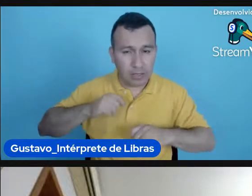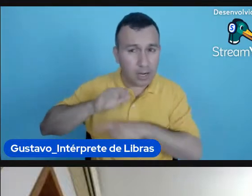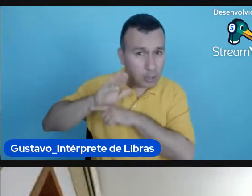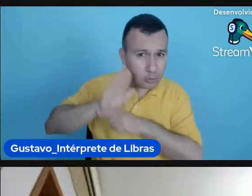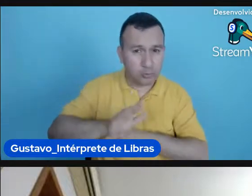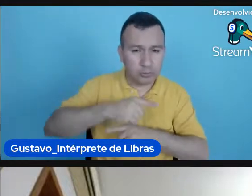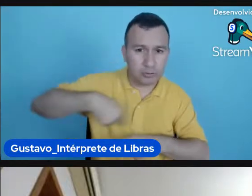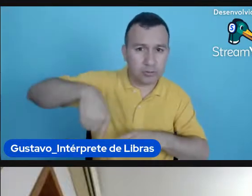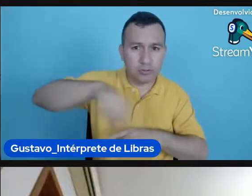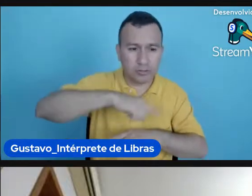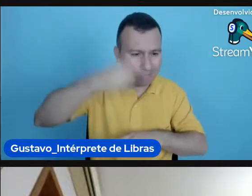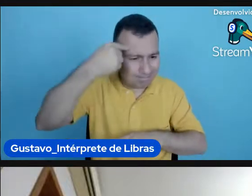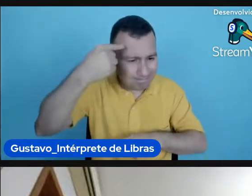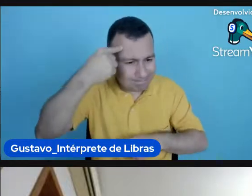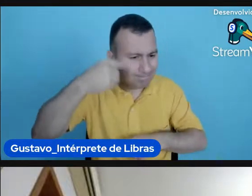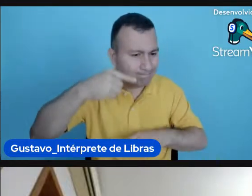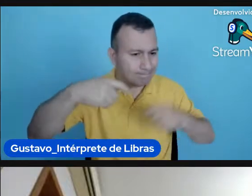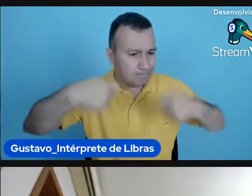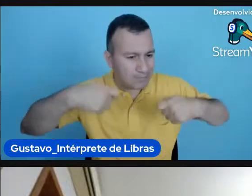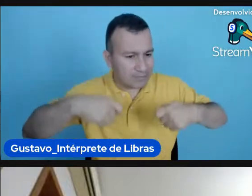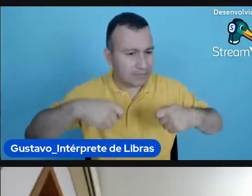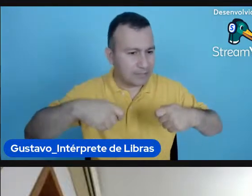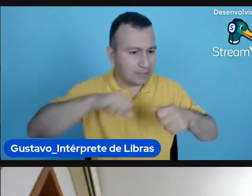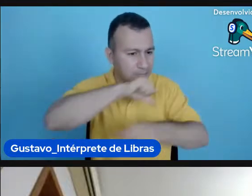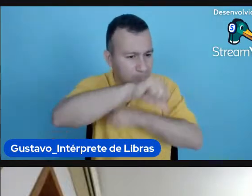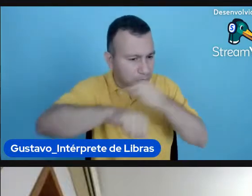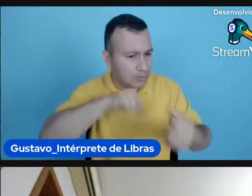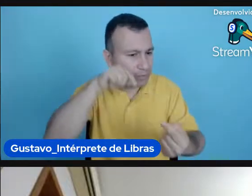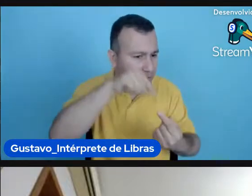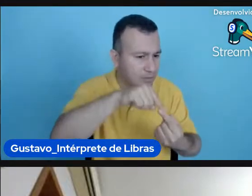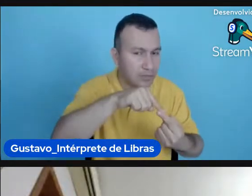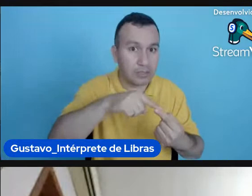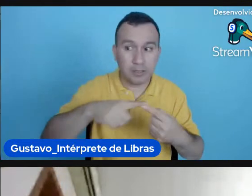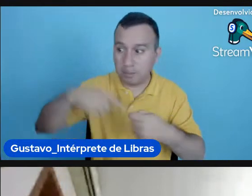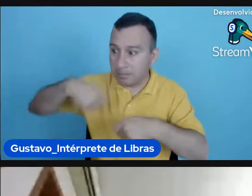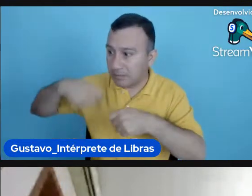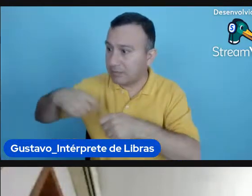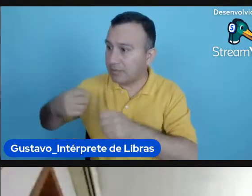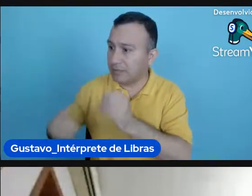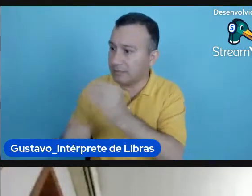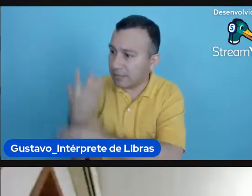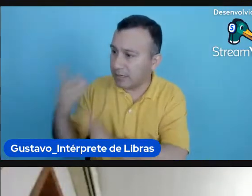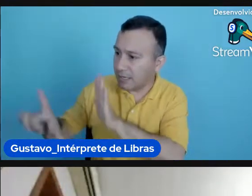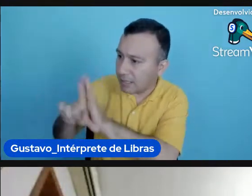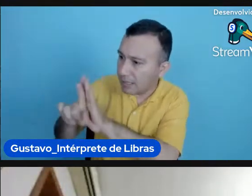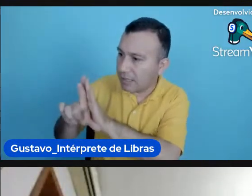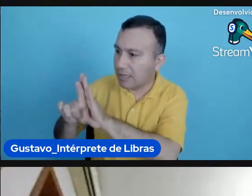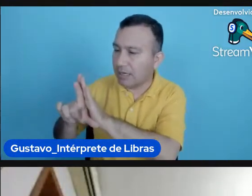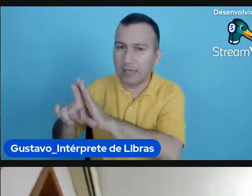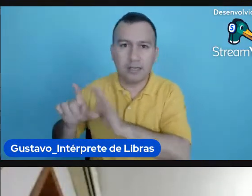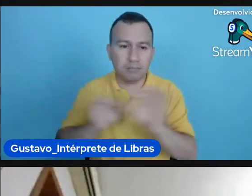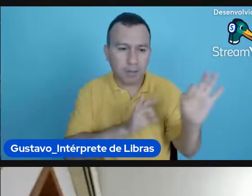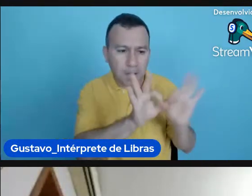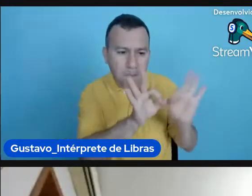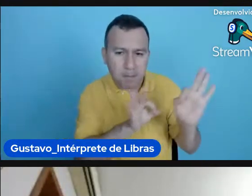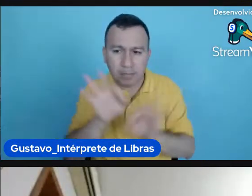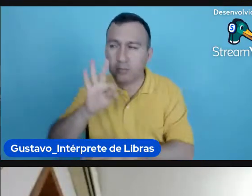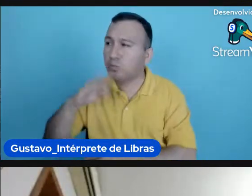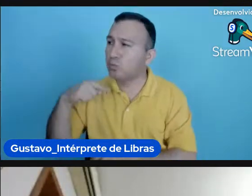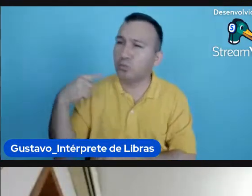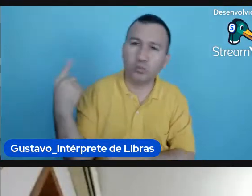políticas arquitetônicas, políticas pedagógicas, políticas de qualquer natureza, para que todos possam